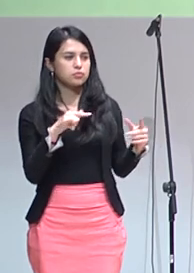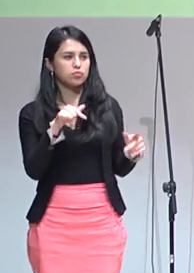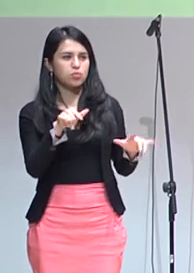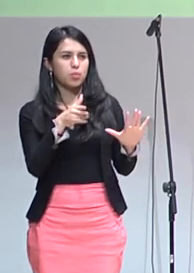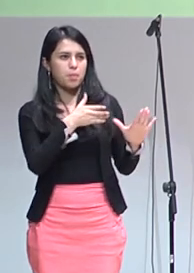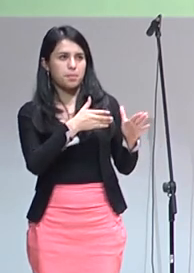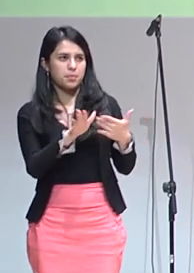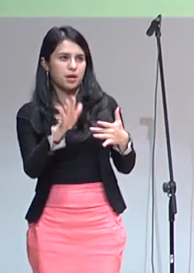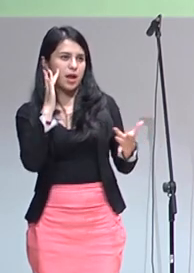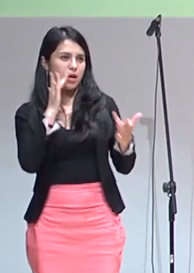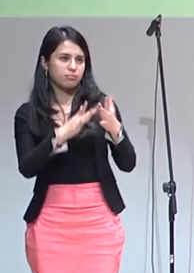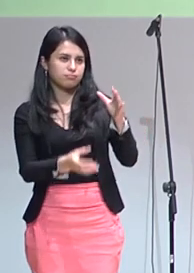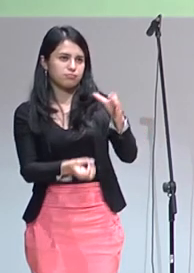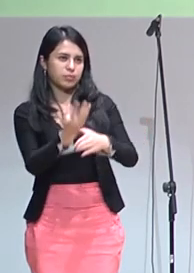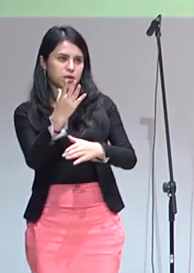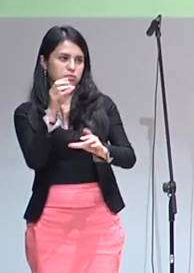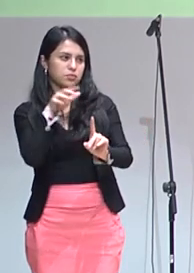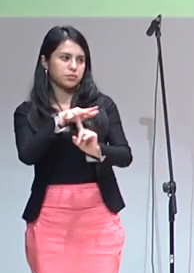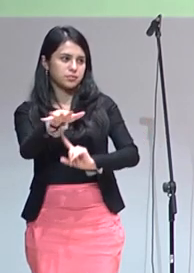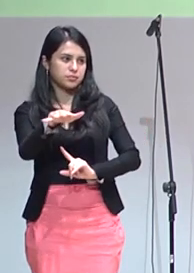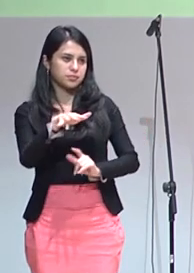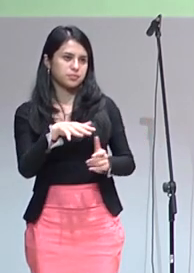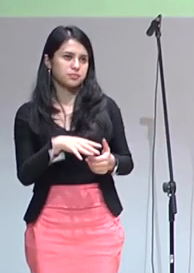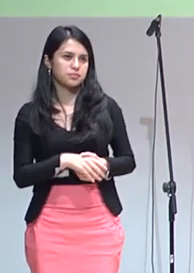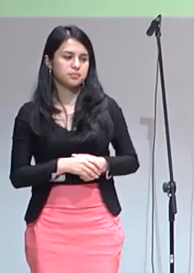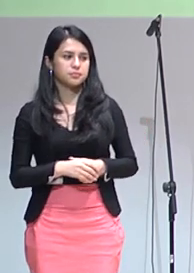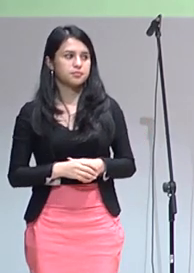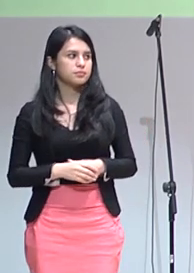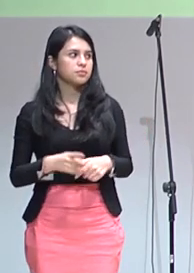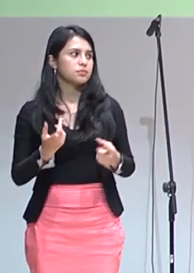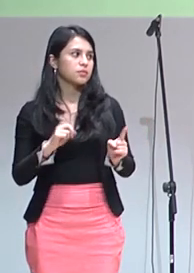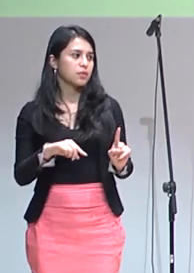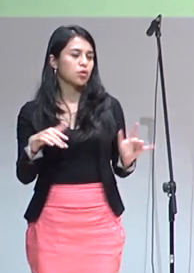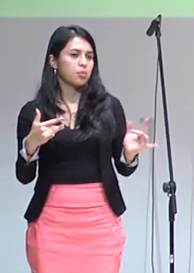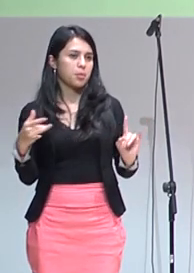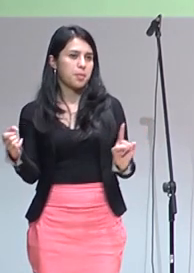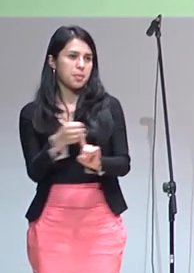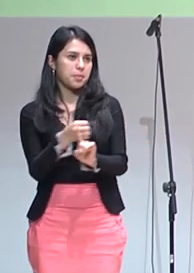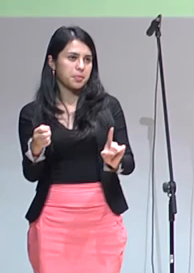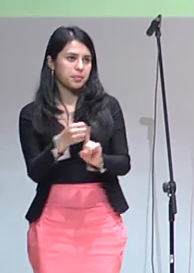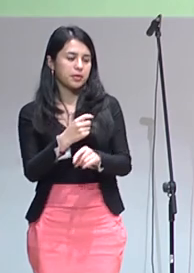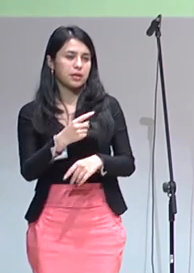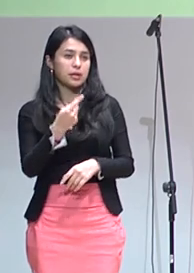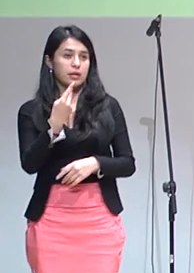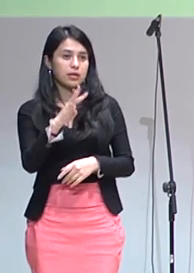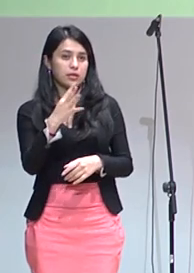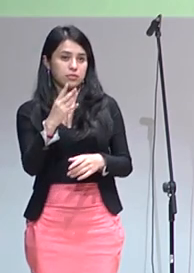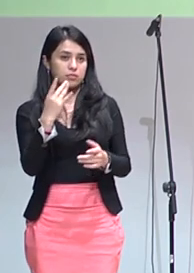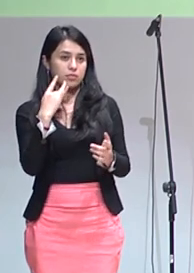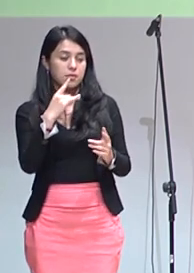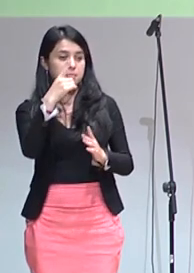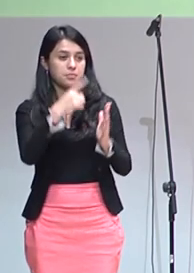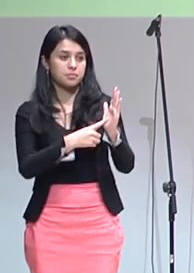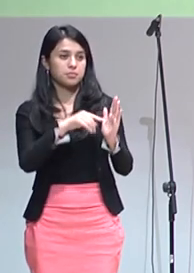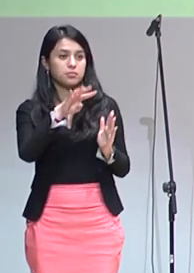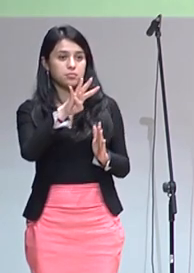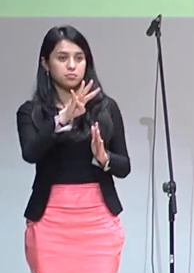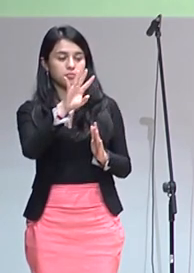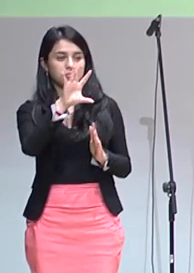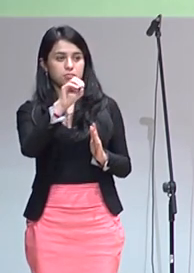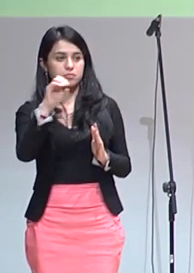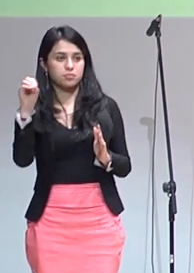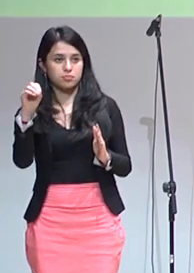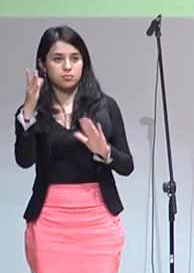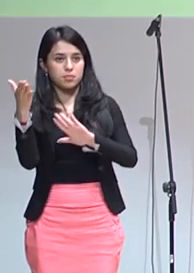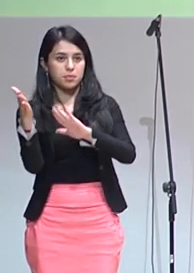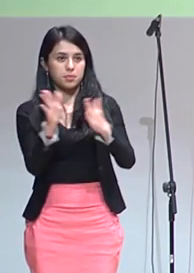al pueblo pastuso, ¿no? ¿Sí? Y la agresión y los 14 pares y 2.400 muertos en